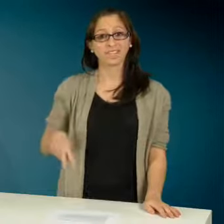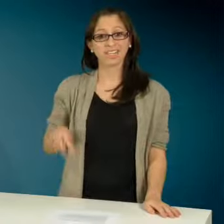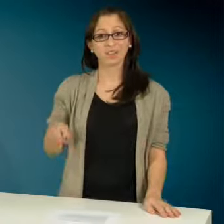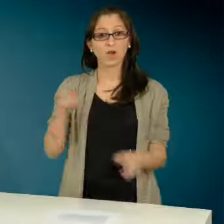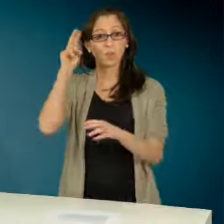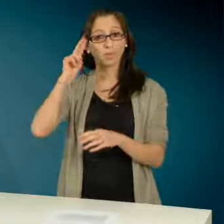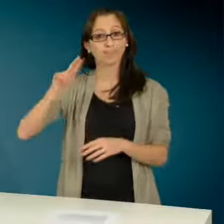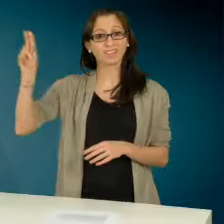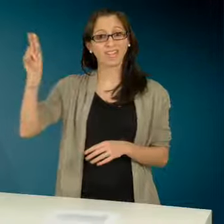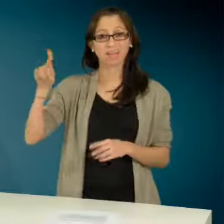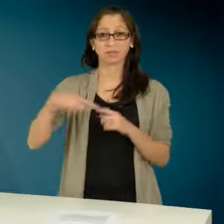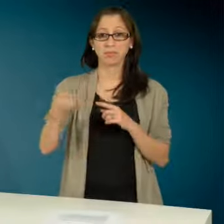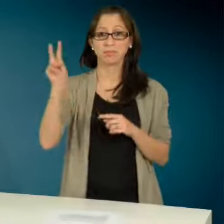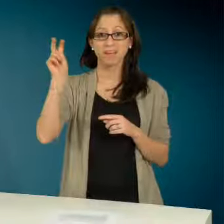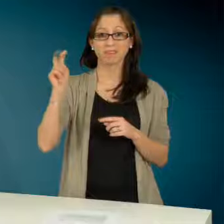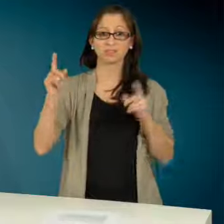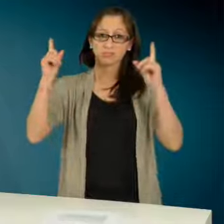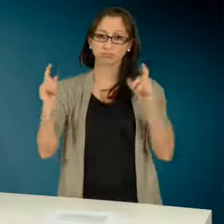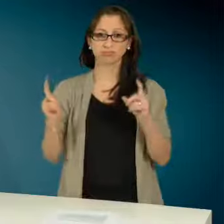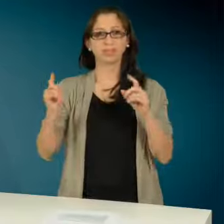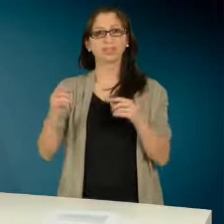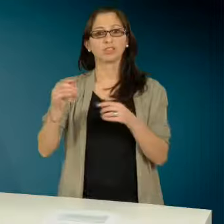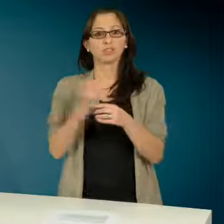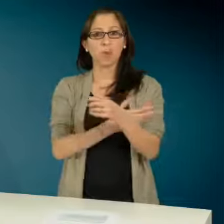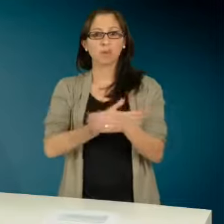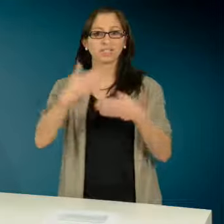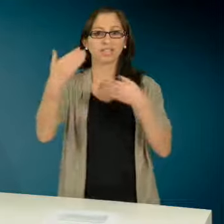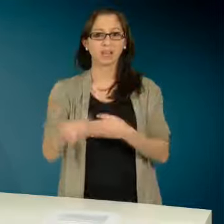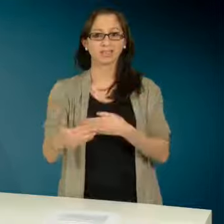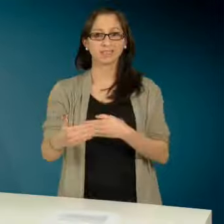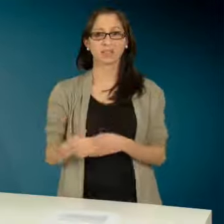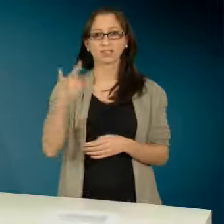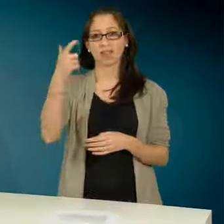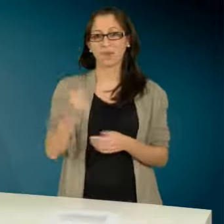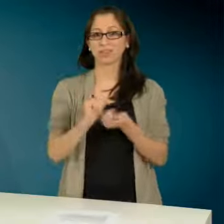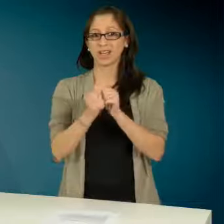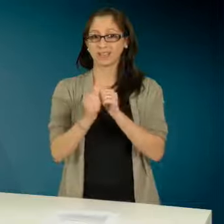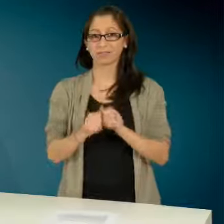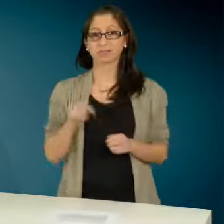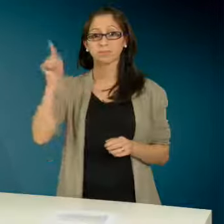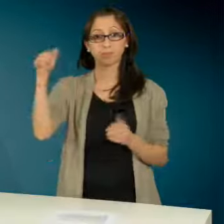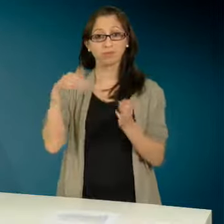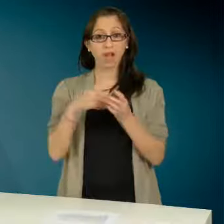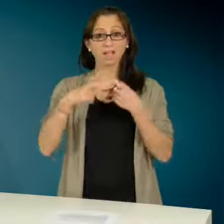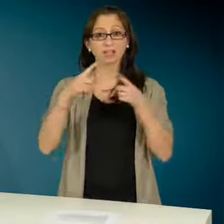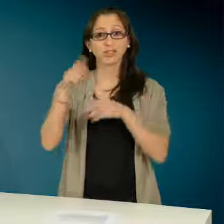Im März beginnt in Wien das Sommersemester 2011 der Universität. Es werden verschiedene Vorlesungen